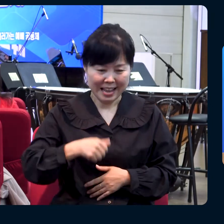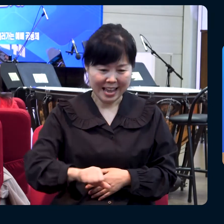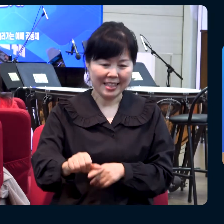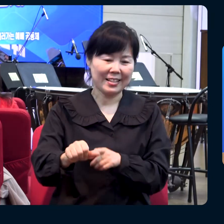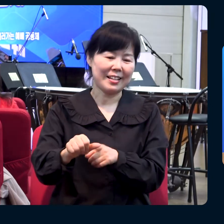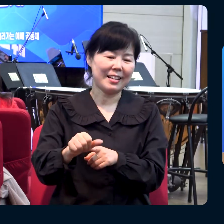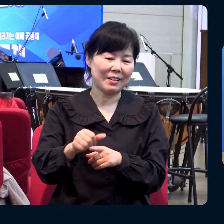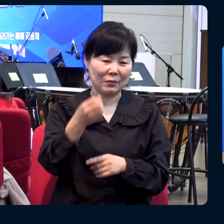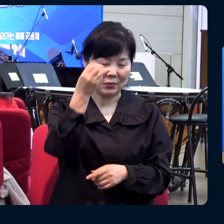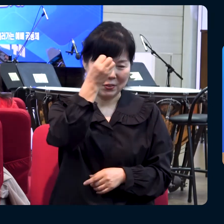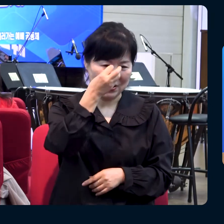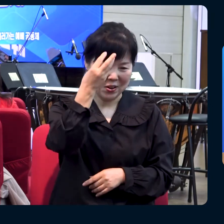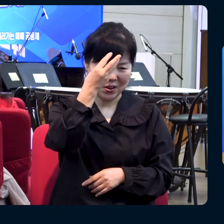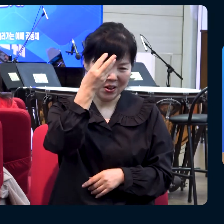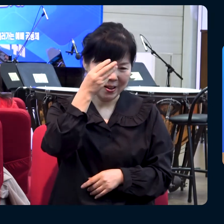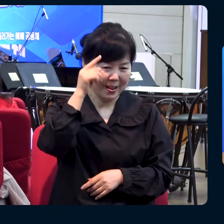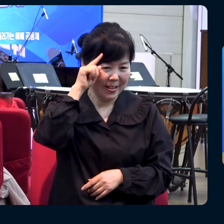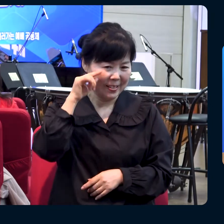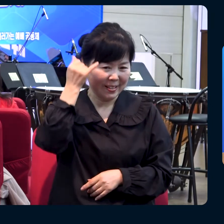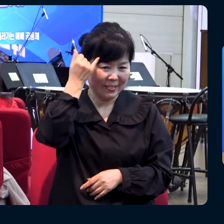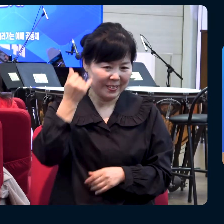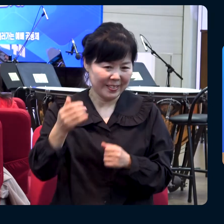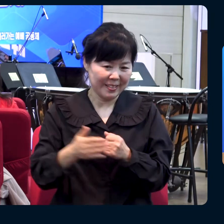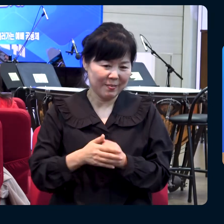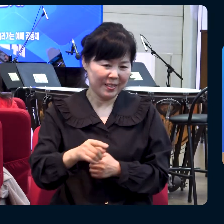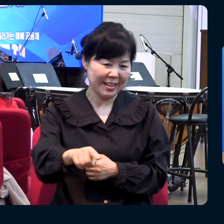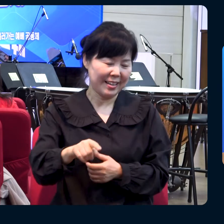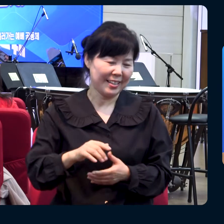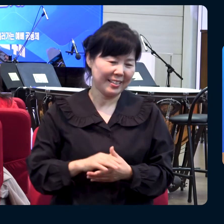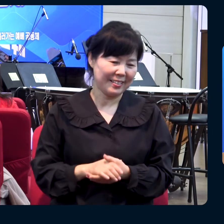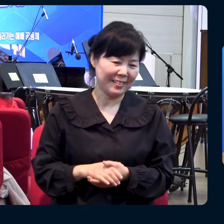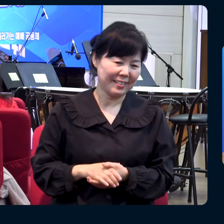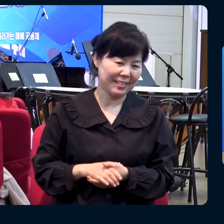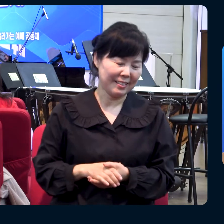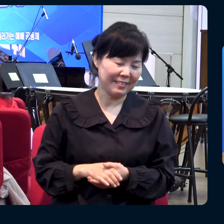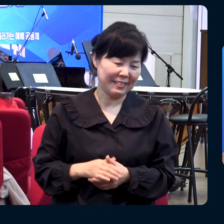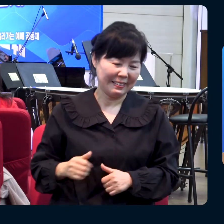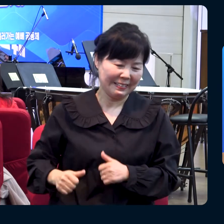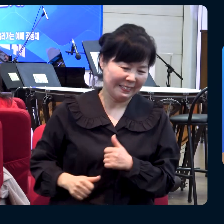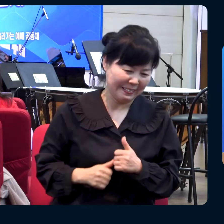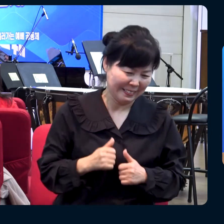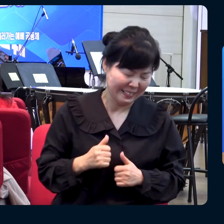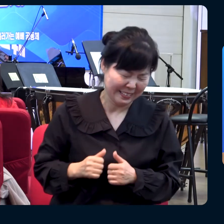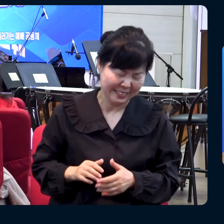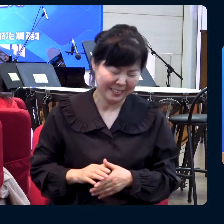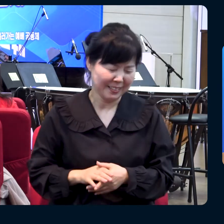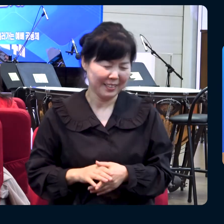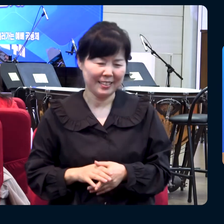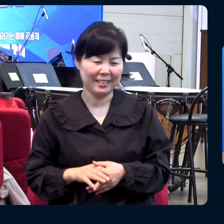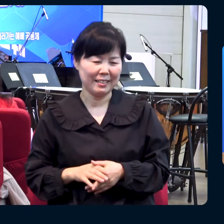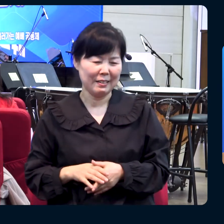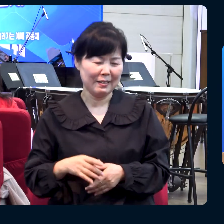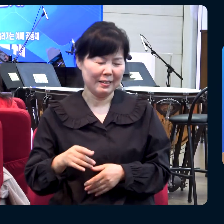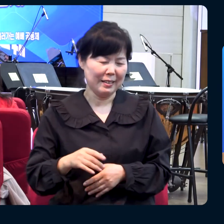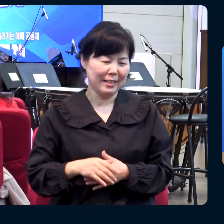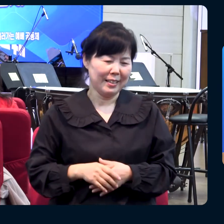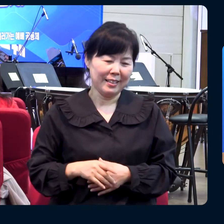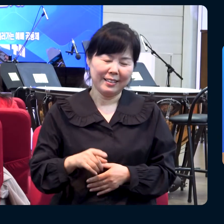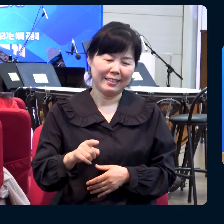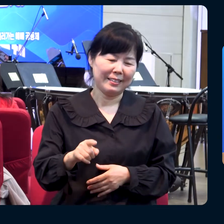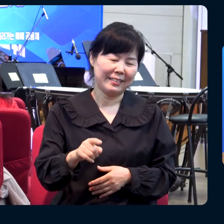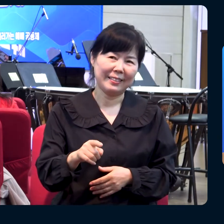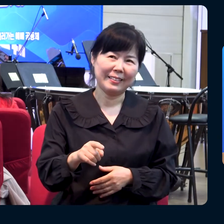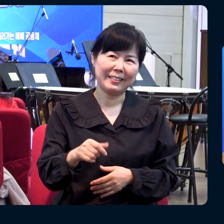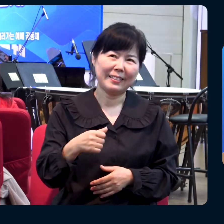아들 고등학생 그 사춘기 그 그릇을 닦으면서 진짜 말 안